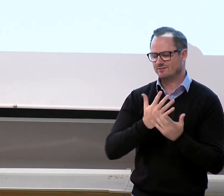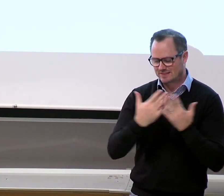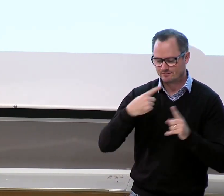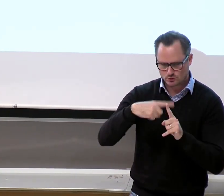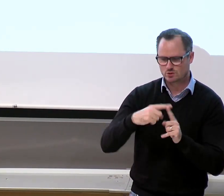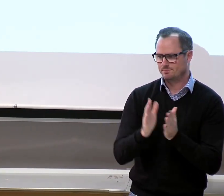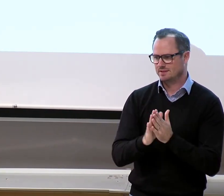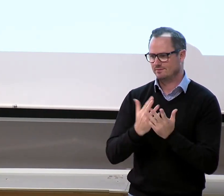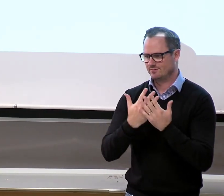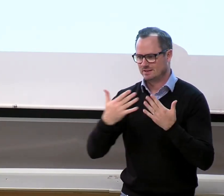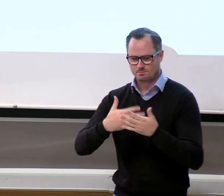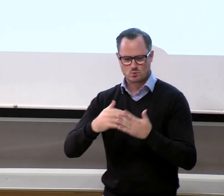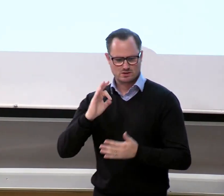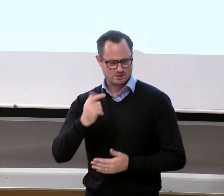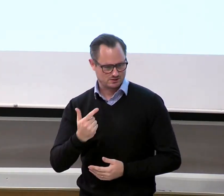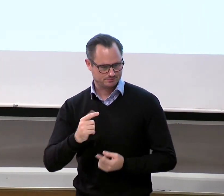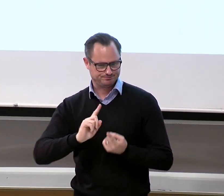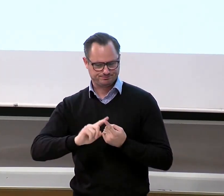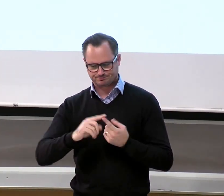med flerspråkighet.